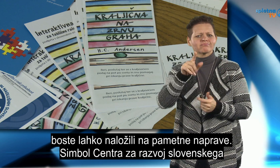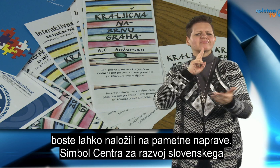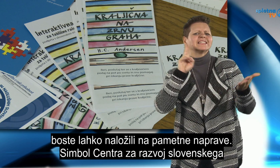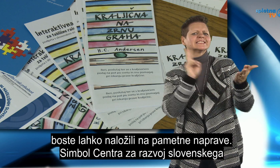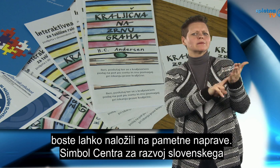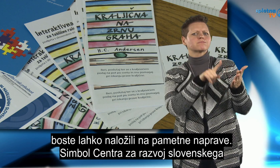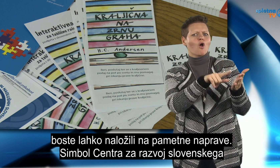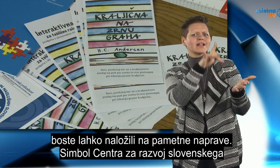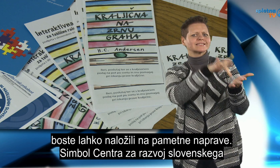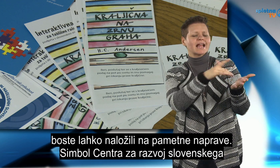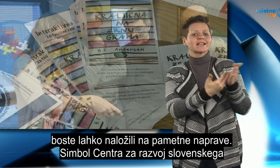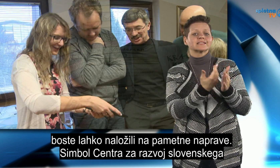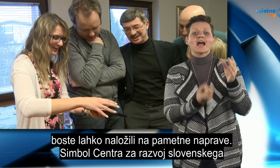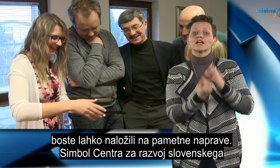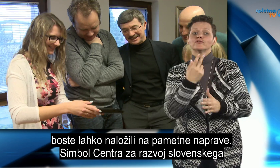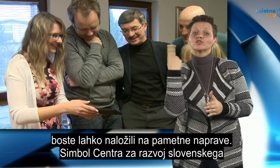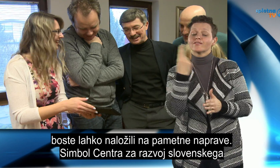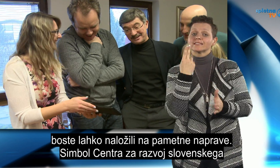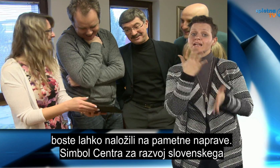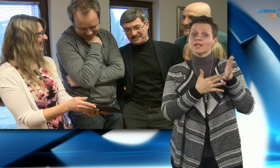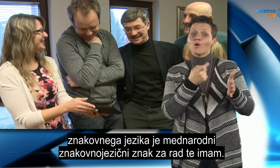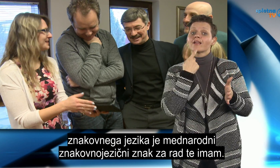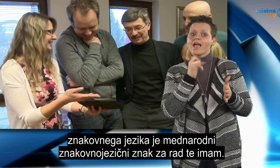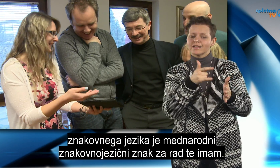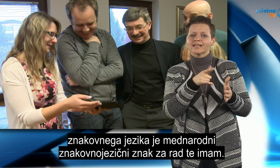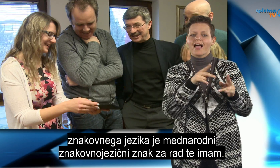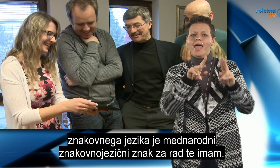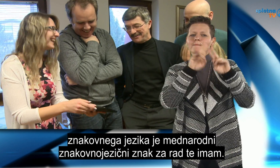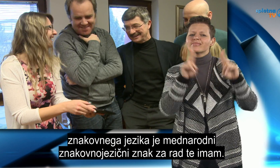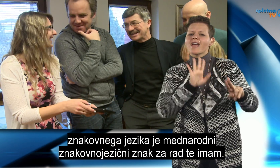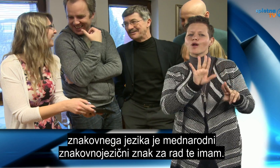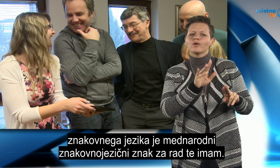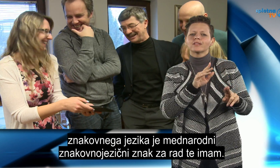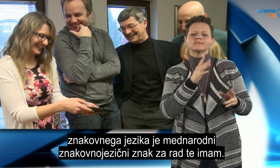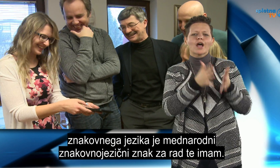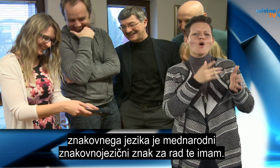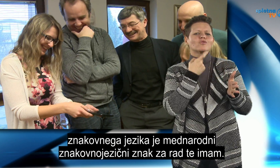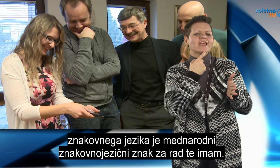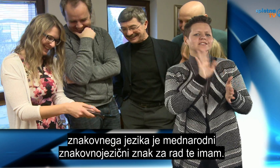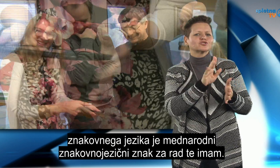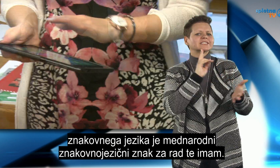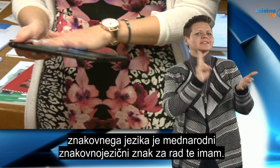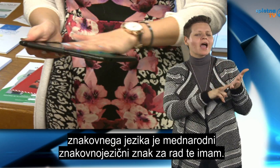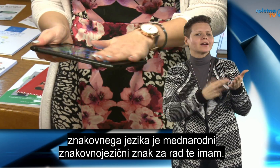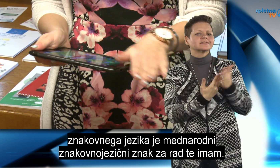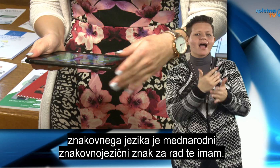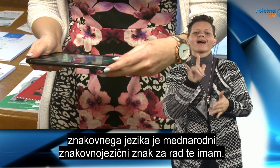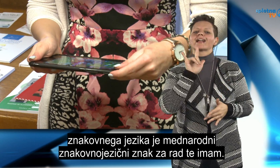Simbol Centra za razvoj slovenskega znakovnega jezika je mednarodni znakovnojezični znak za Rad